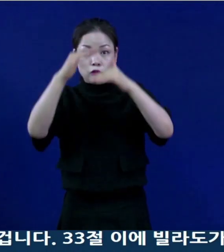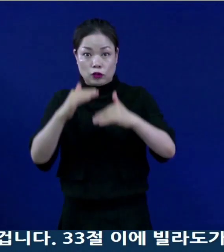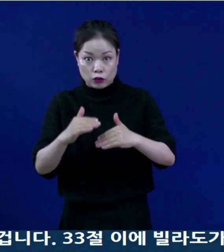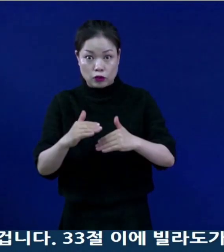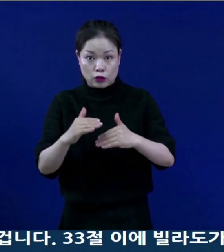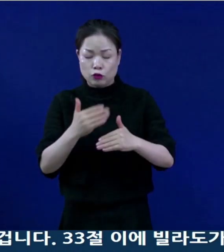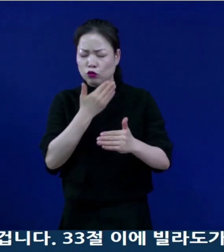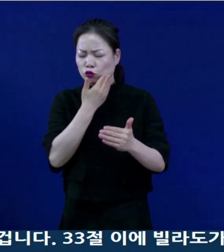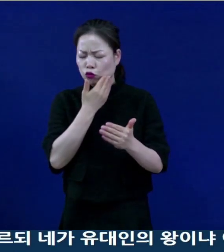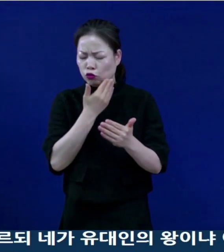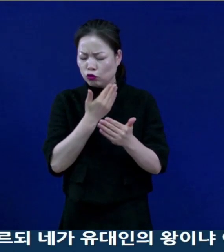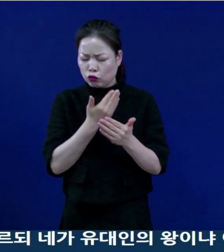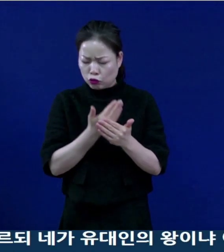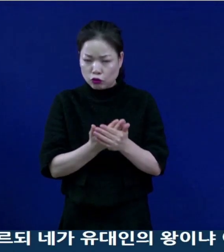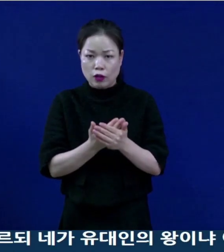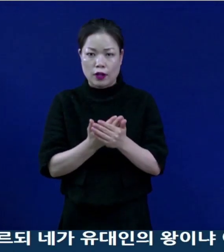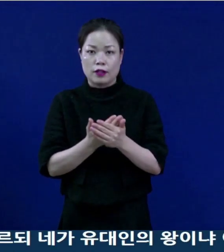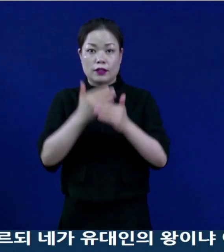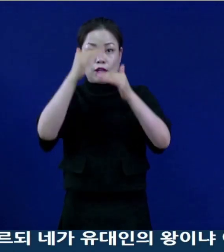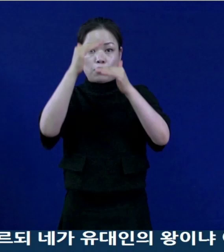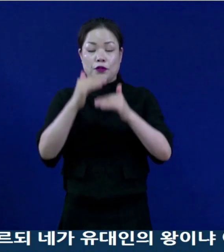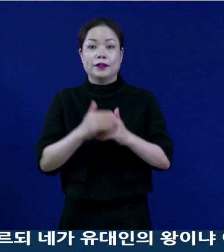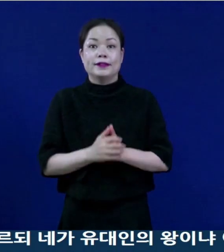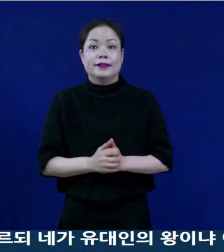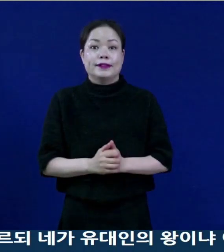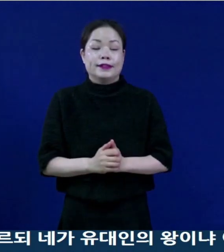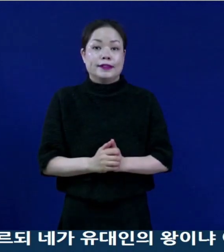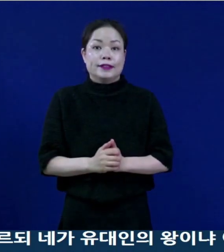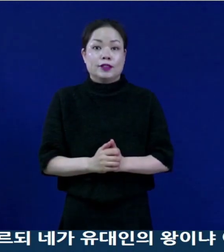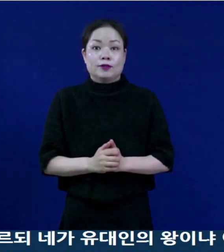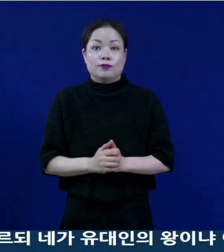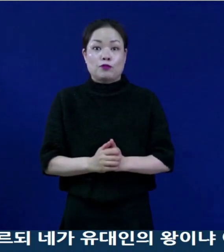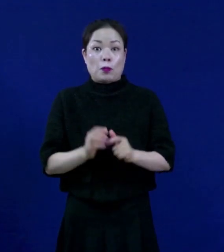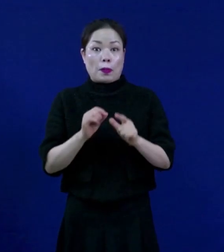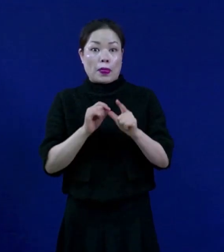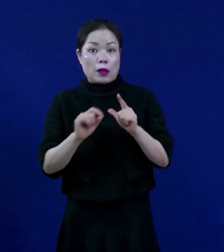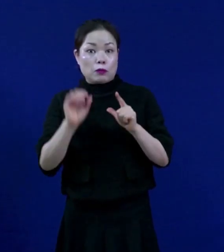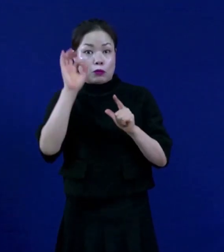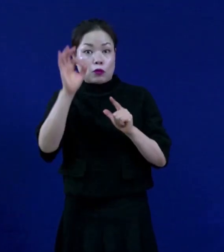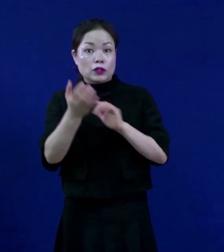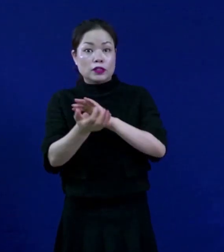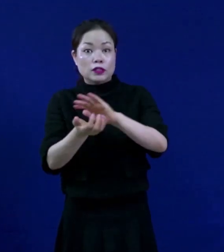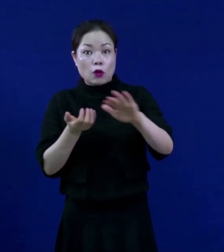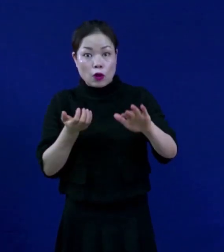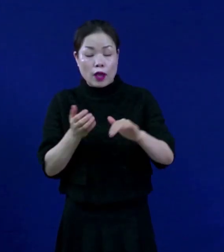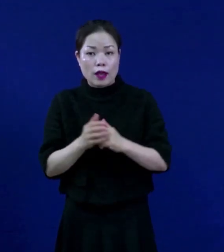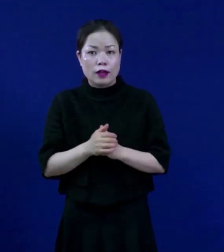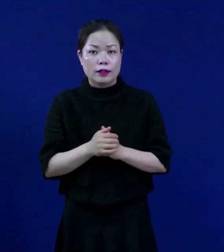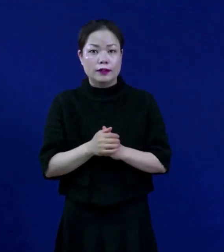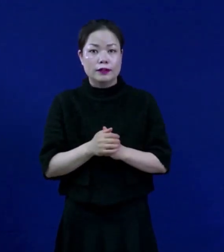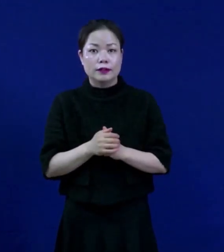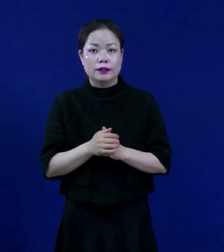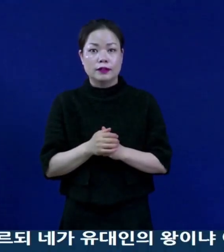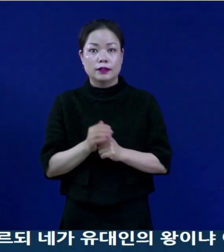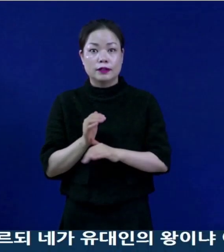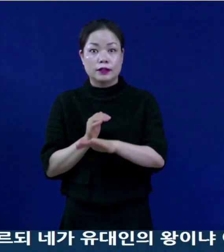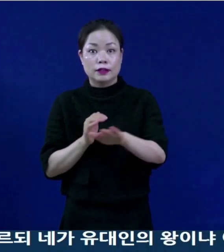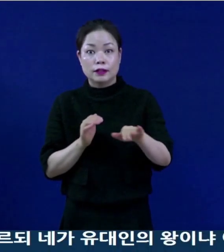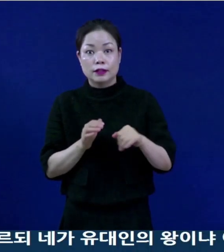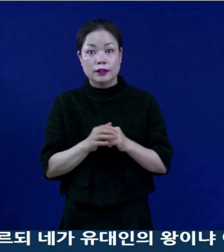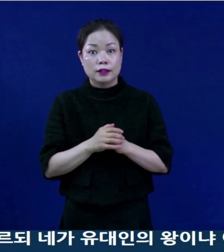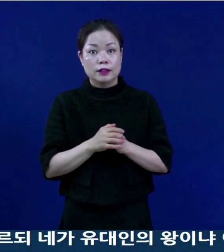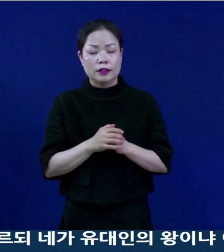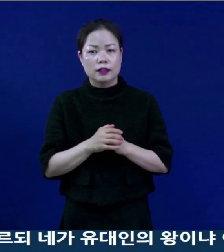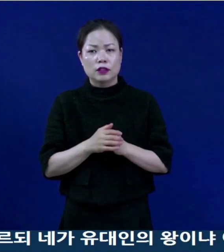살펴볼 중요한 부분입니다. 그런데 이 부분을 보기 전에 여러분 한번